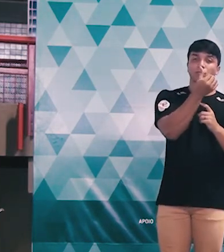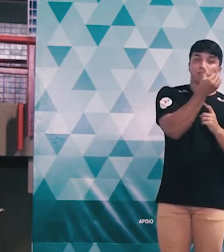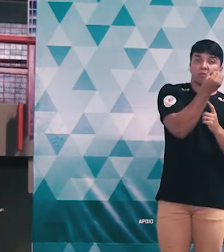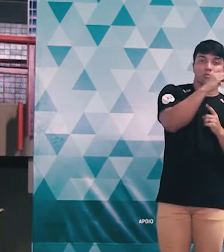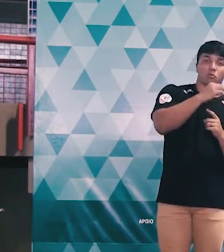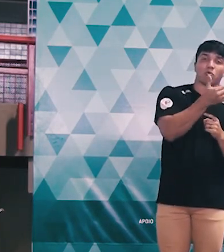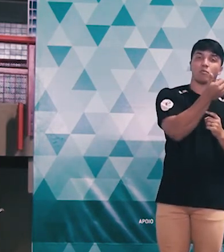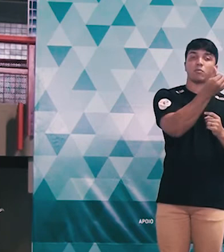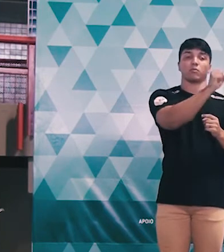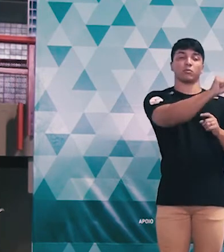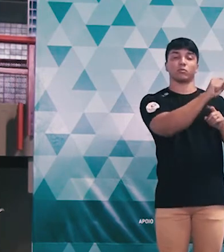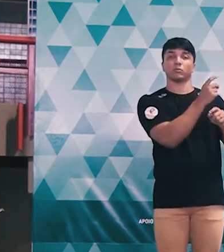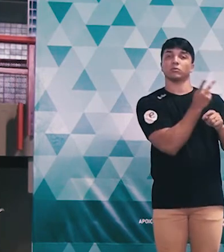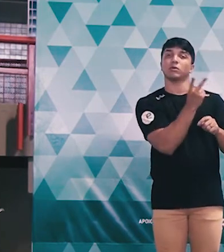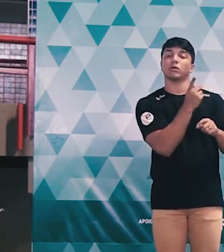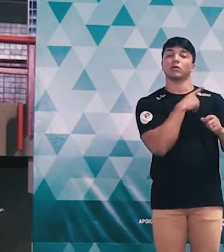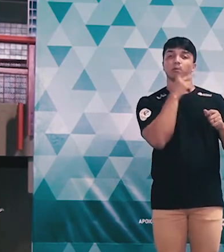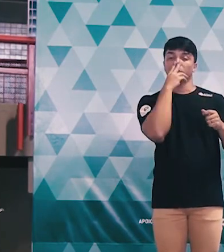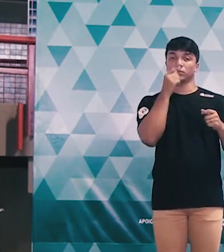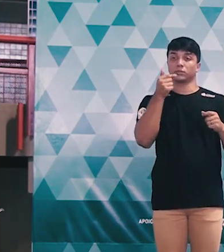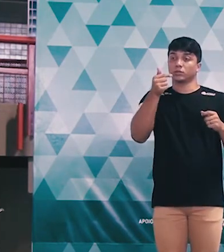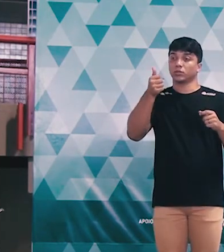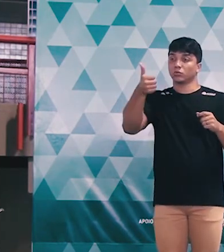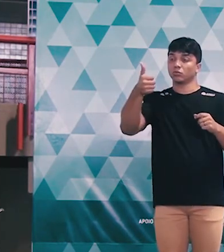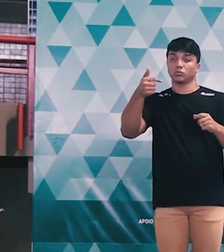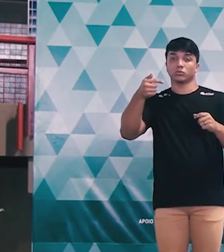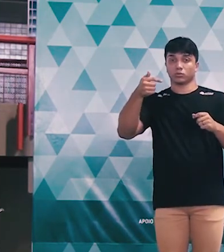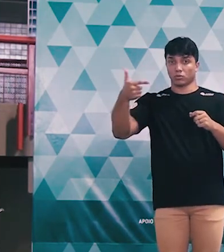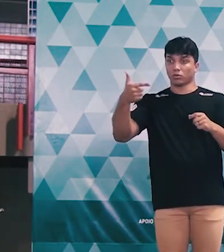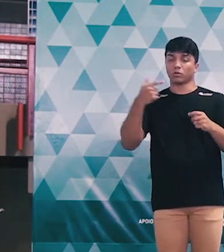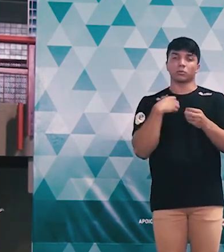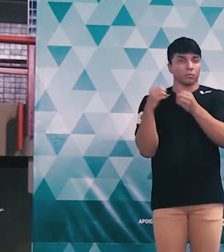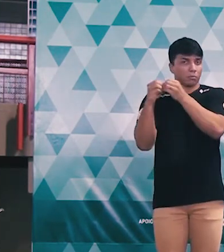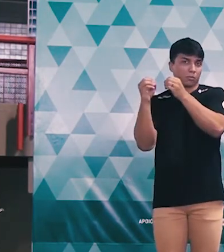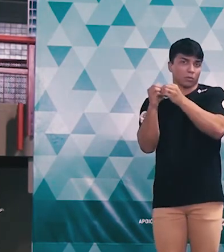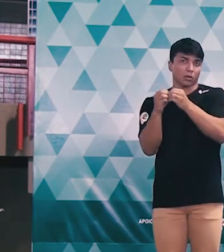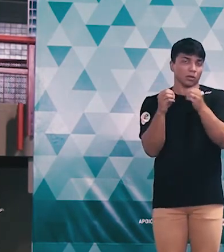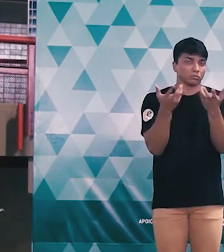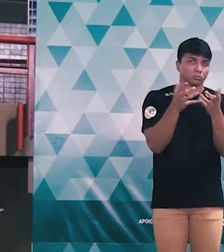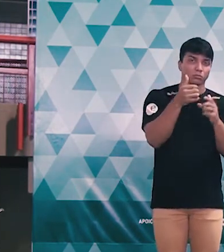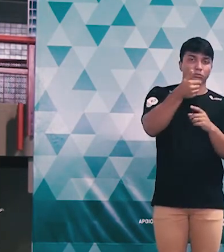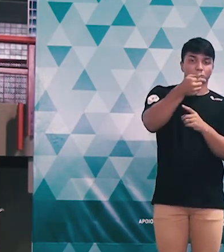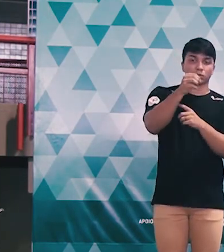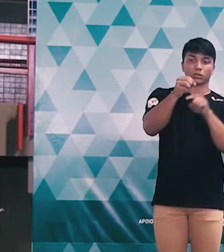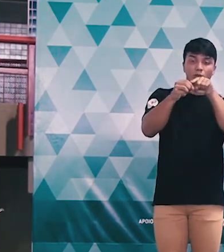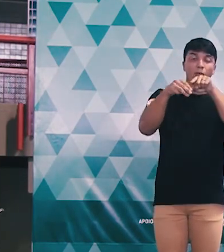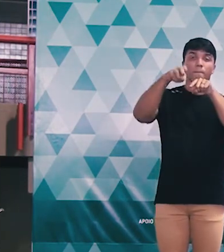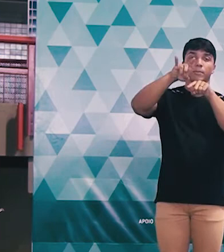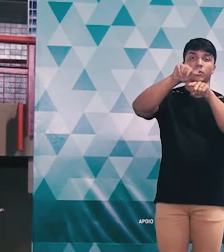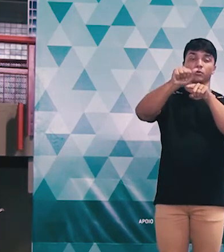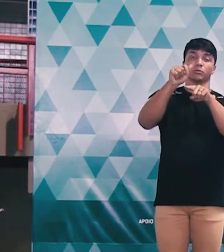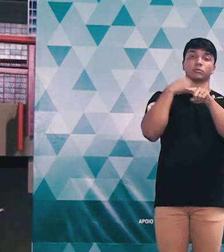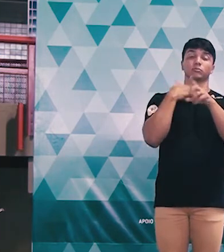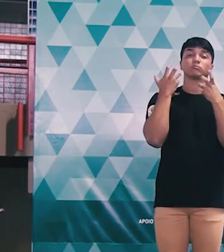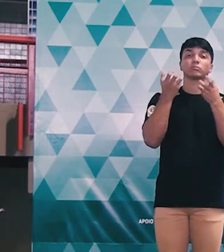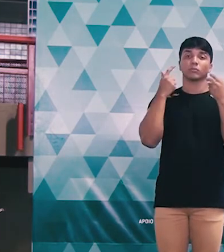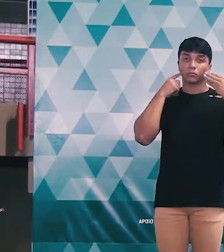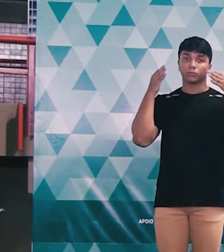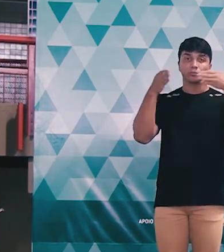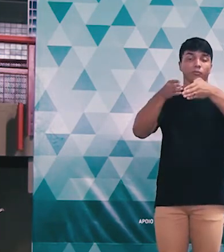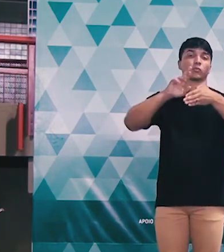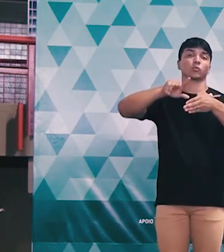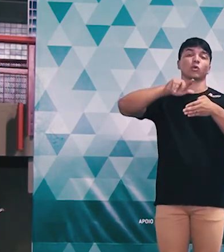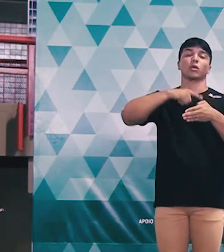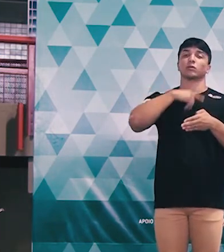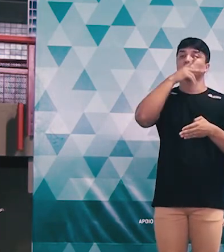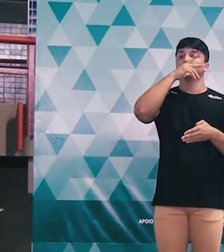média, que os elementos que estão acima da média estão próximos da média. Então, vocês vão ver que o que vai interessar não é saber